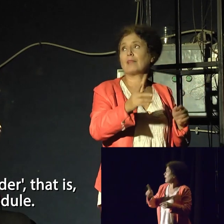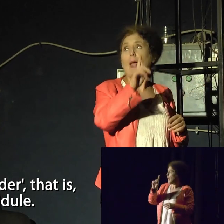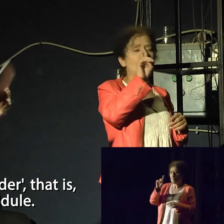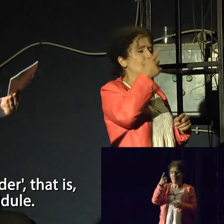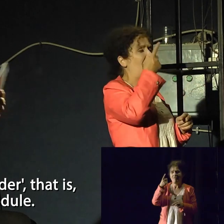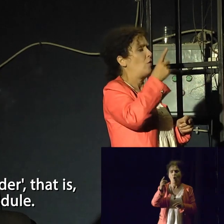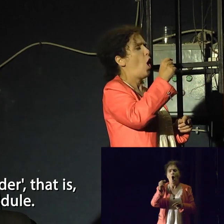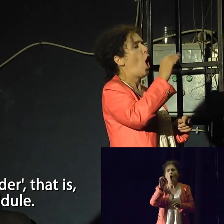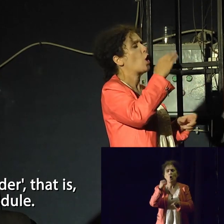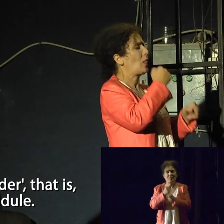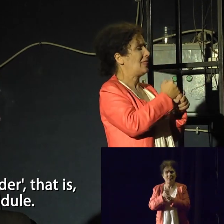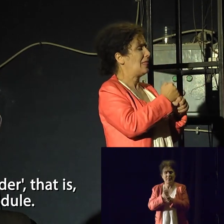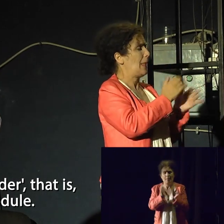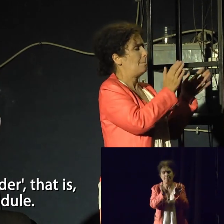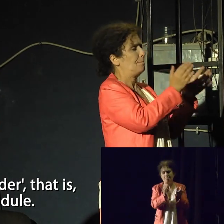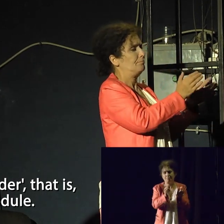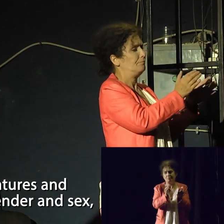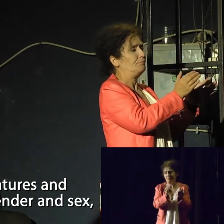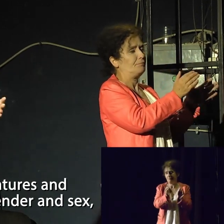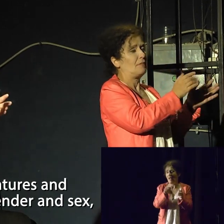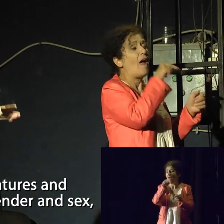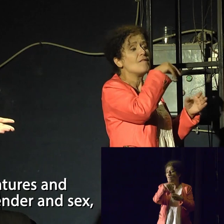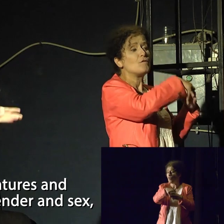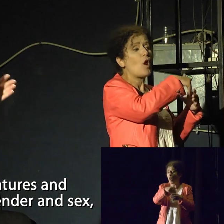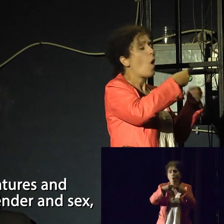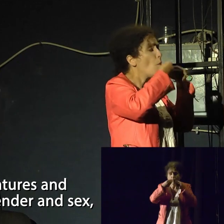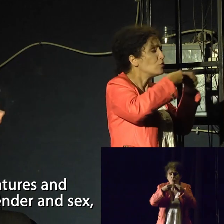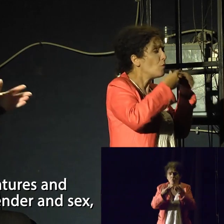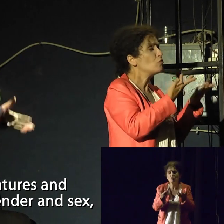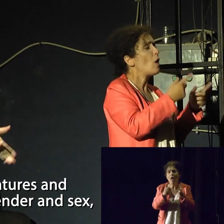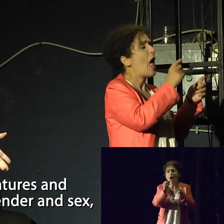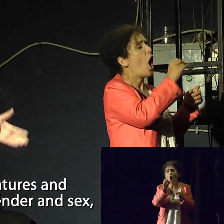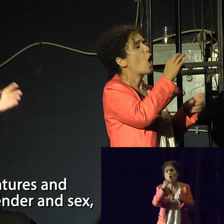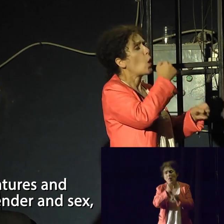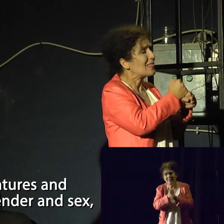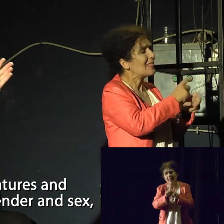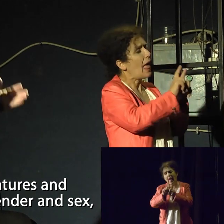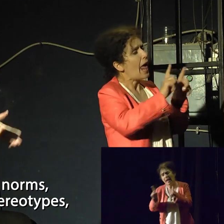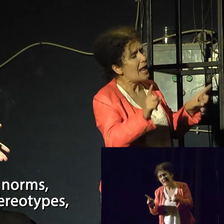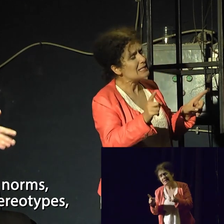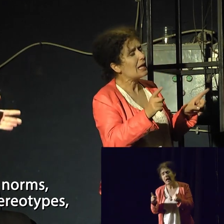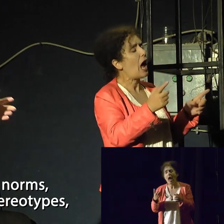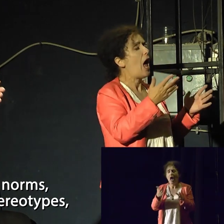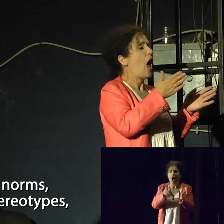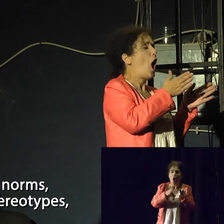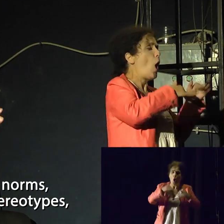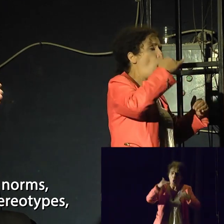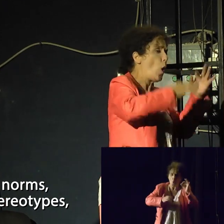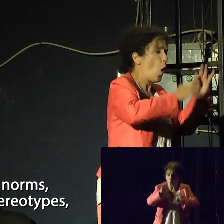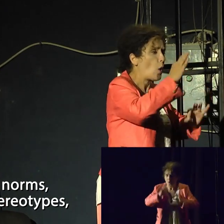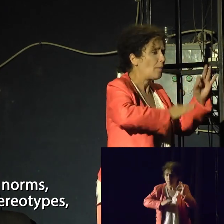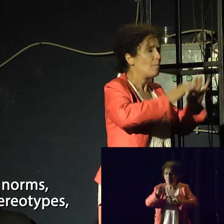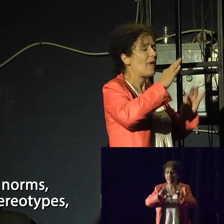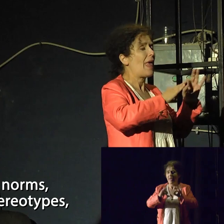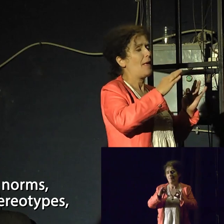род, односно модулот род. Во него објаснуваме што е род, што е пол, кои се разликите, што се родови норми, родови